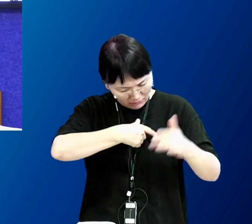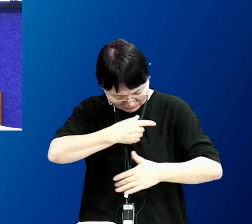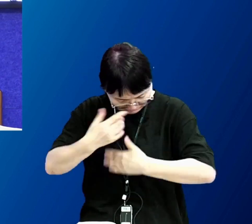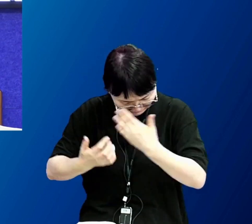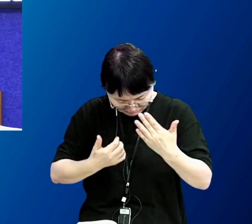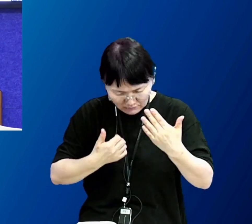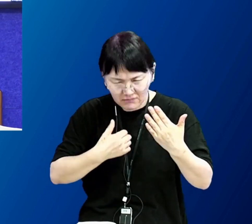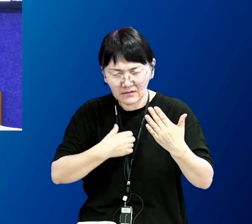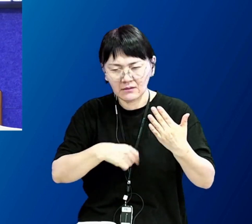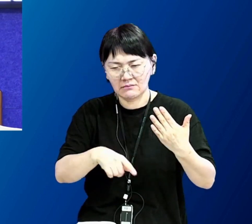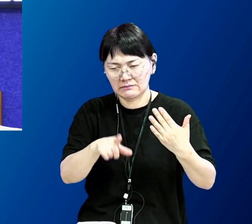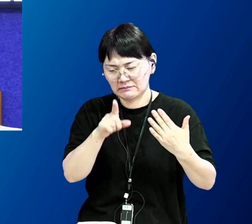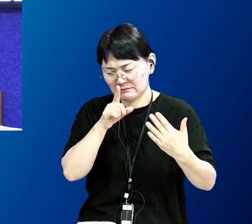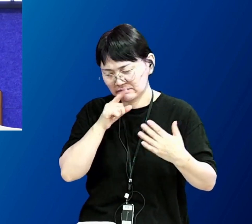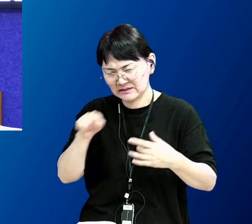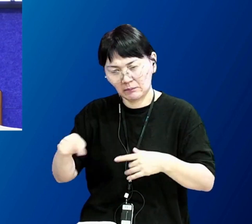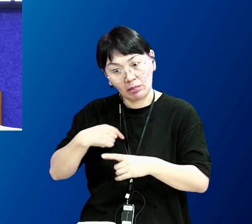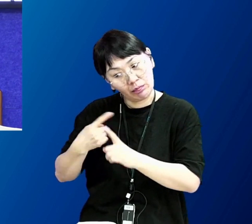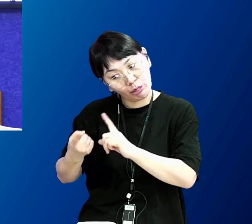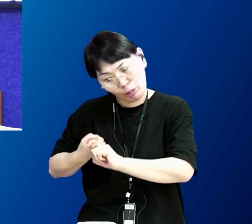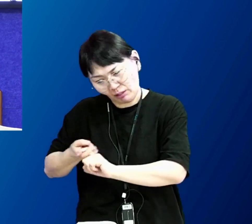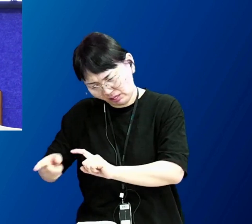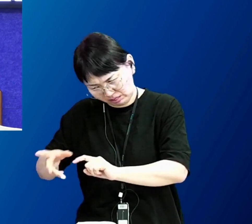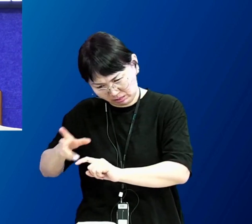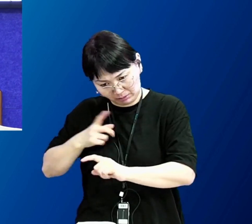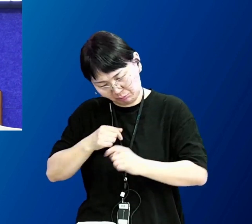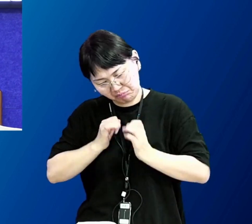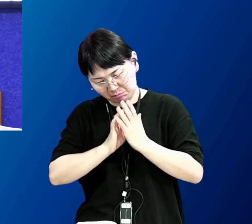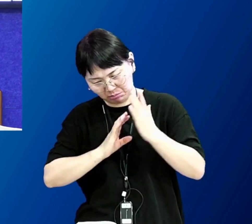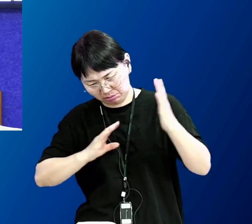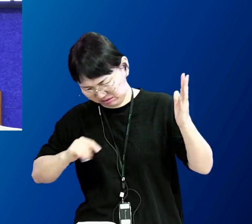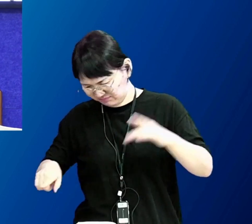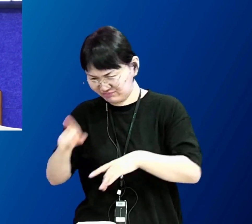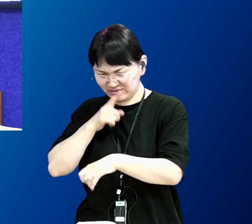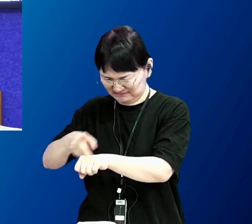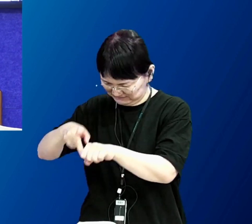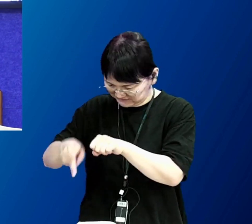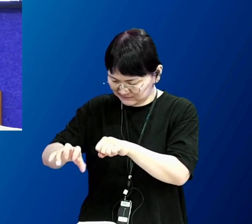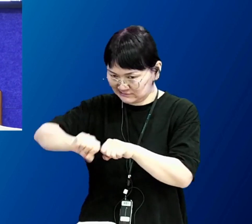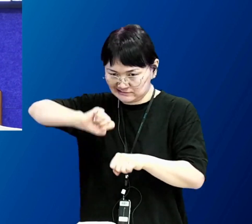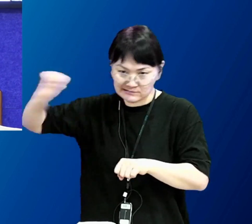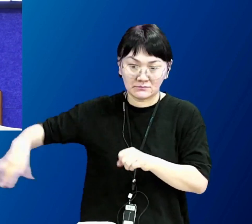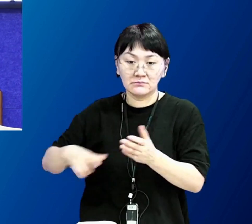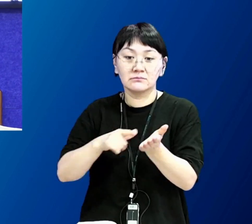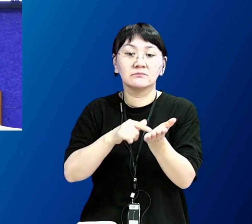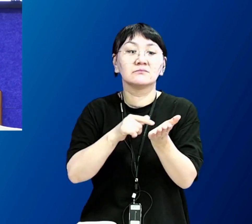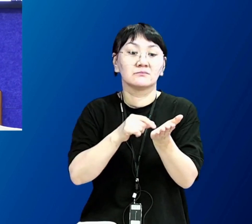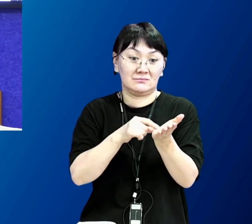илрүүлэн түүнийг тастан хаях ёстой байж байгаа. Тийм биз? За.